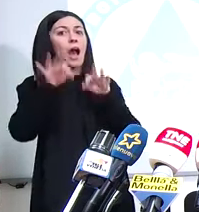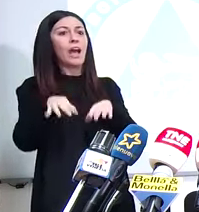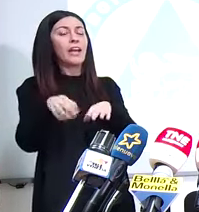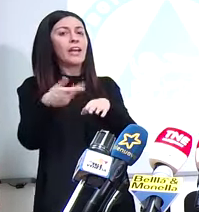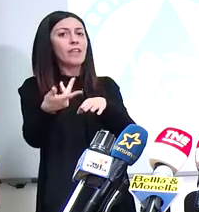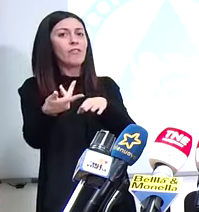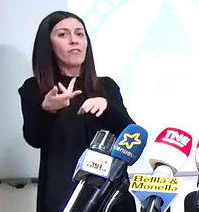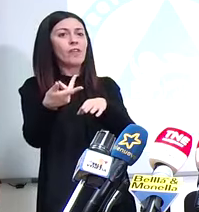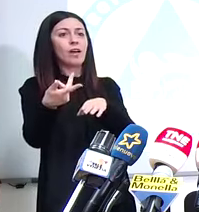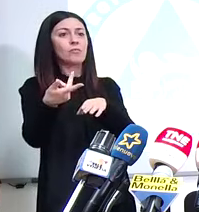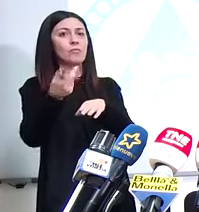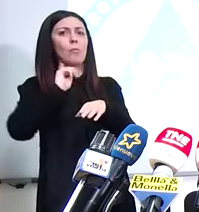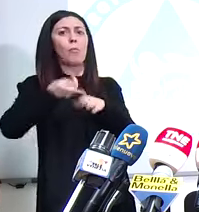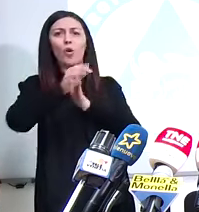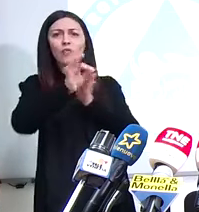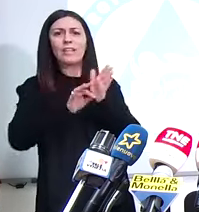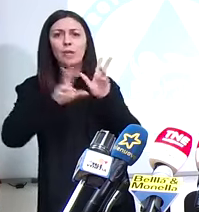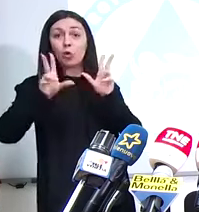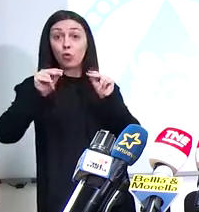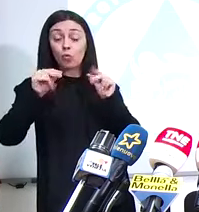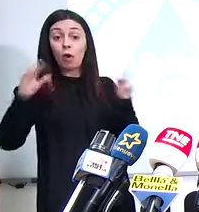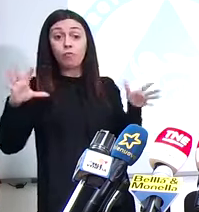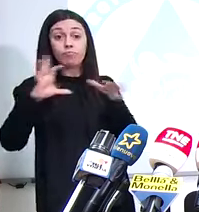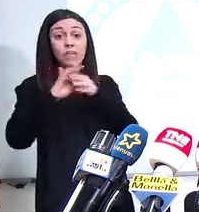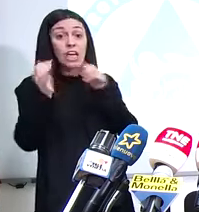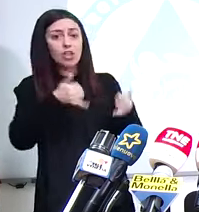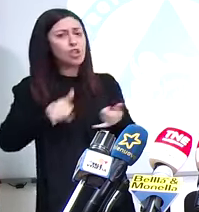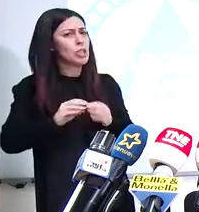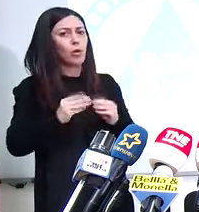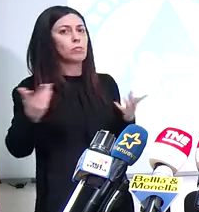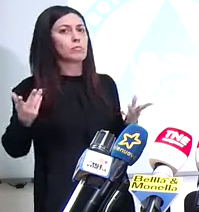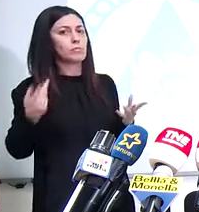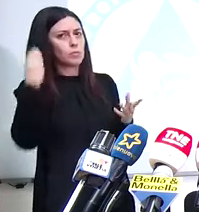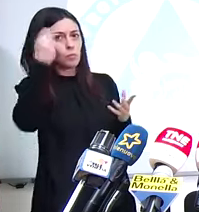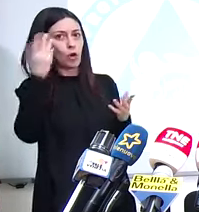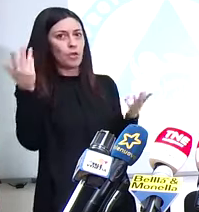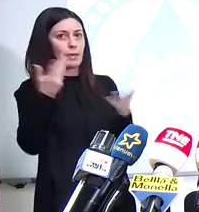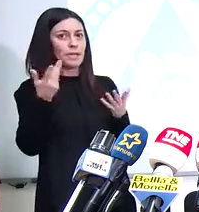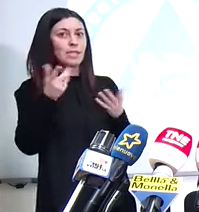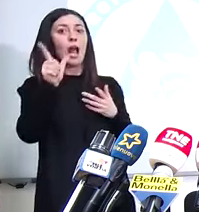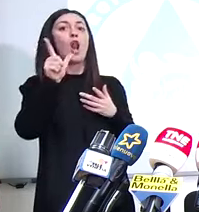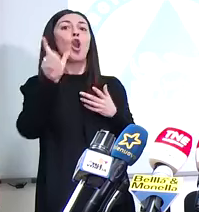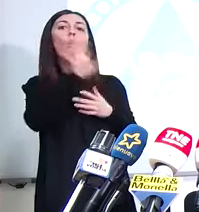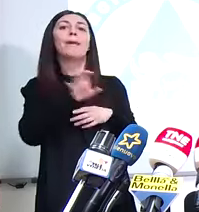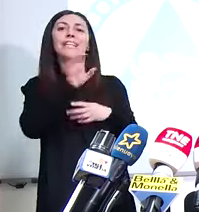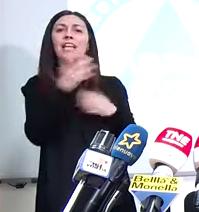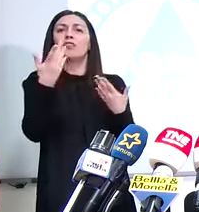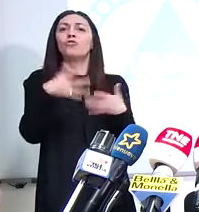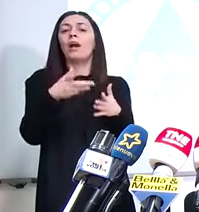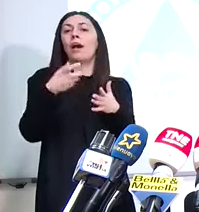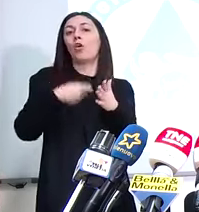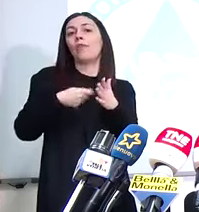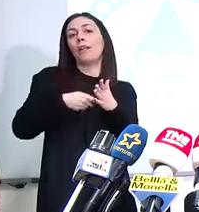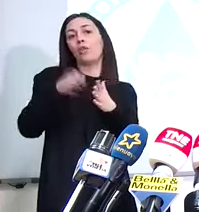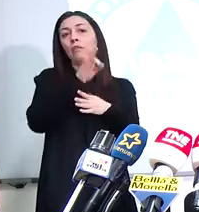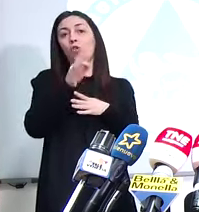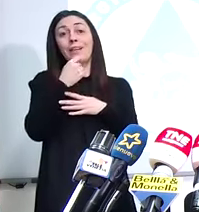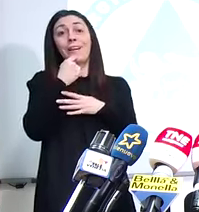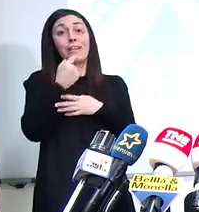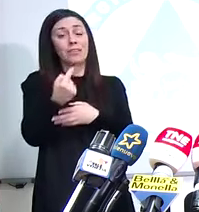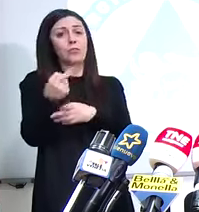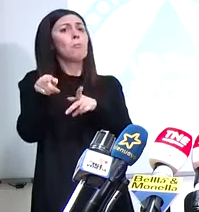del dpcm in vigore la lombardia ha emanato un'ordinanza della governatore fontana che dispone la riapertura degli impianti di risalita il